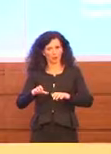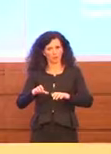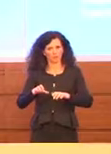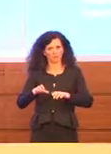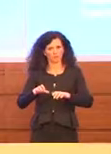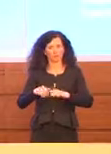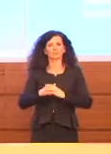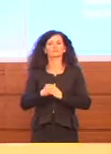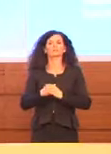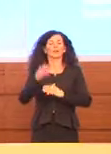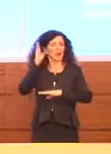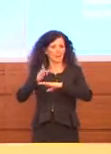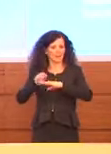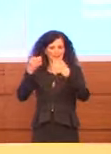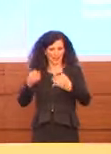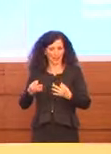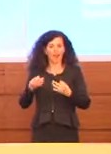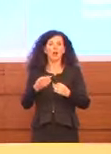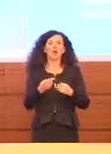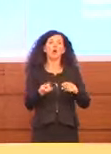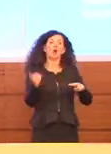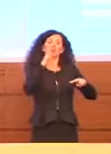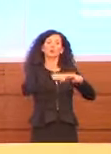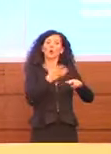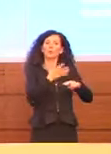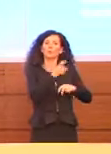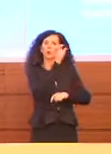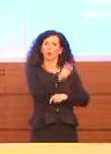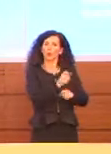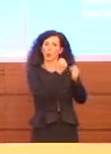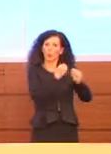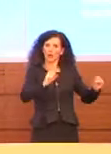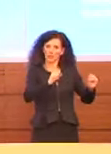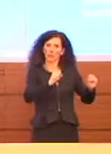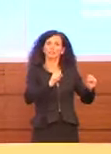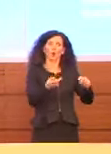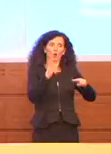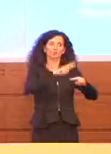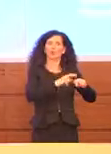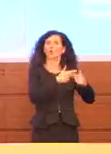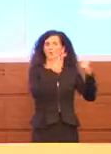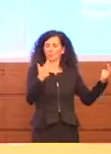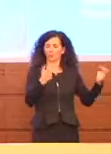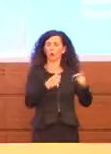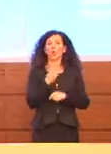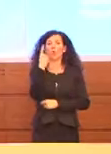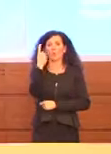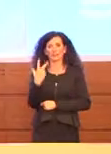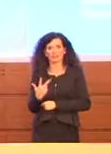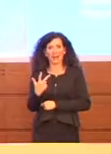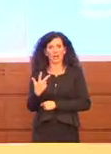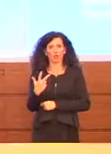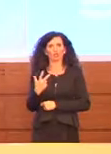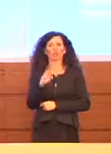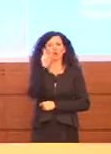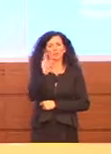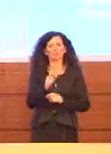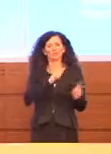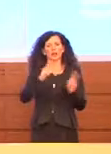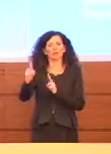raddoppiato il numero dei guariti abbiamo ridotto di oltre un terzo le persone ricoverate in terapia intensiva e